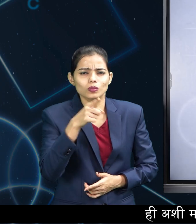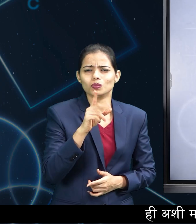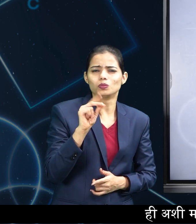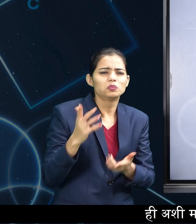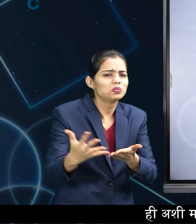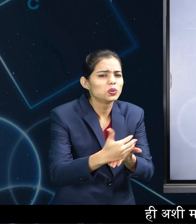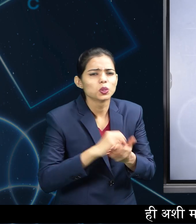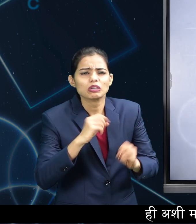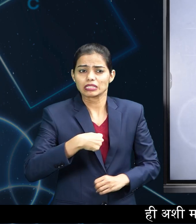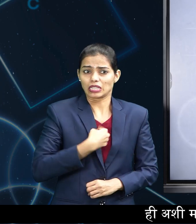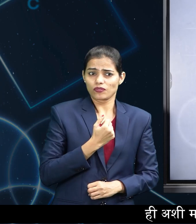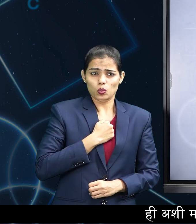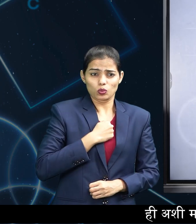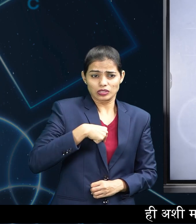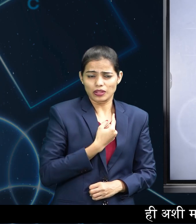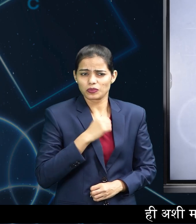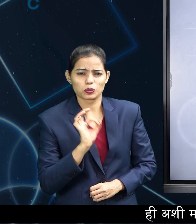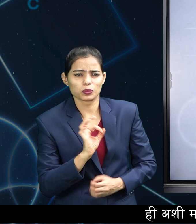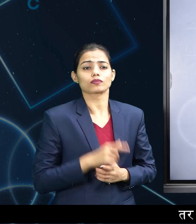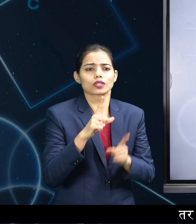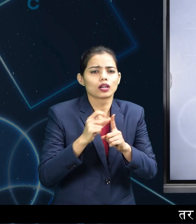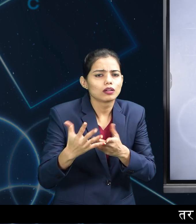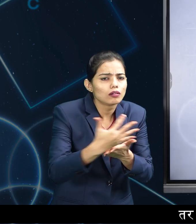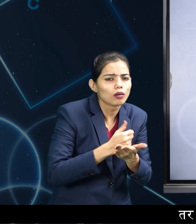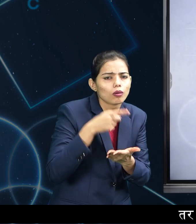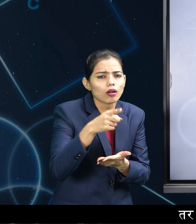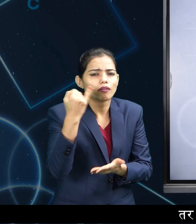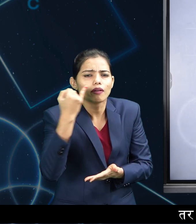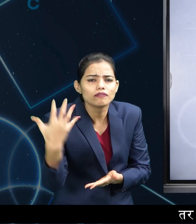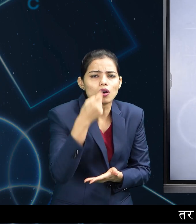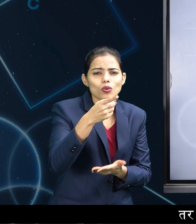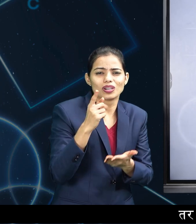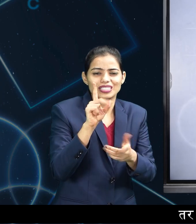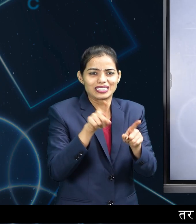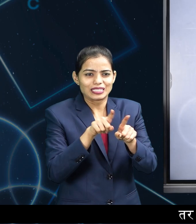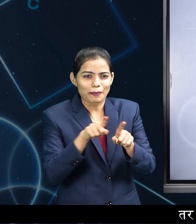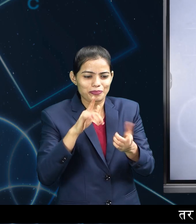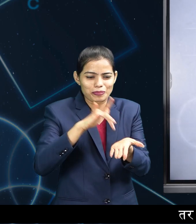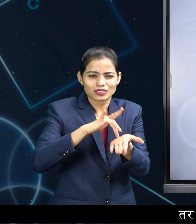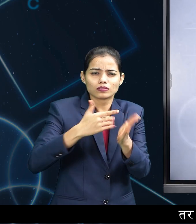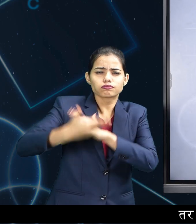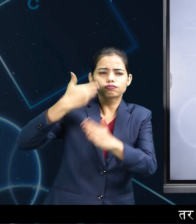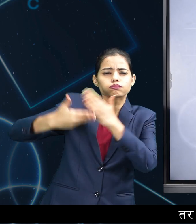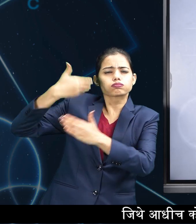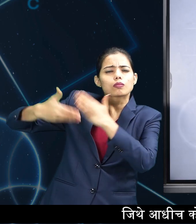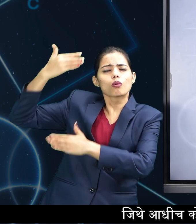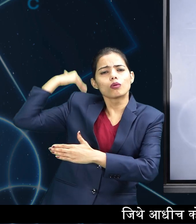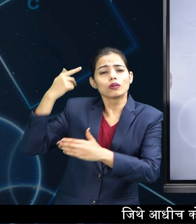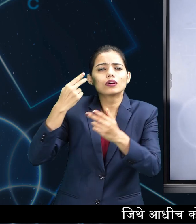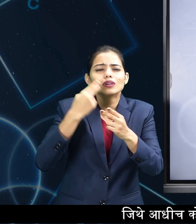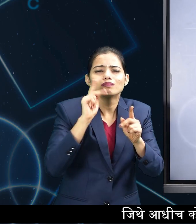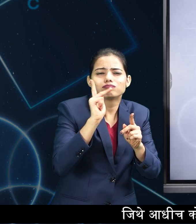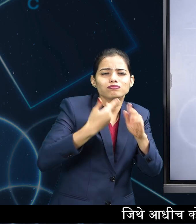माहिती असते जी स्वतः गोळा केलेली नसते, तर ही इतर स्रोतांमधून घेतलेली असते,